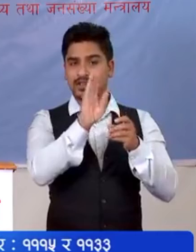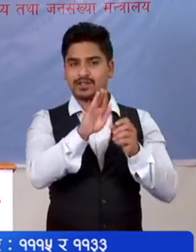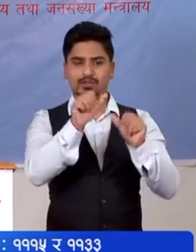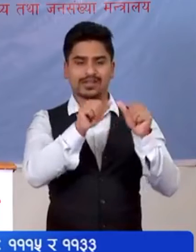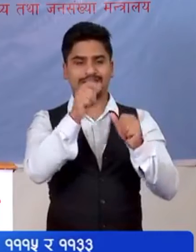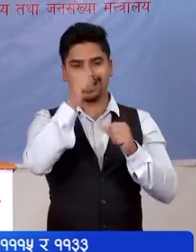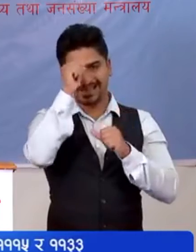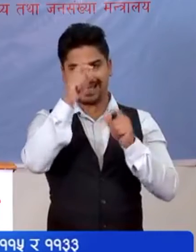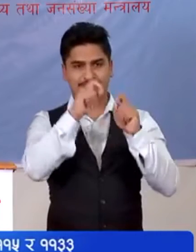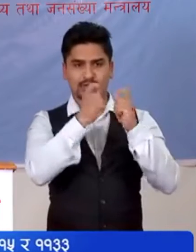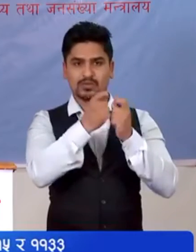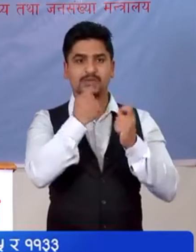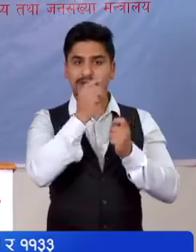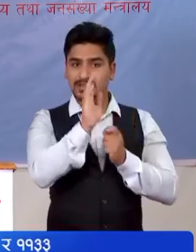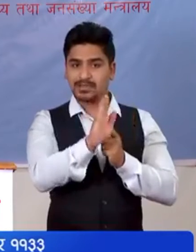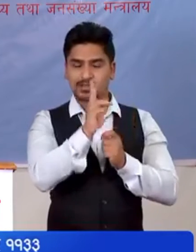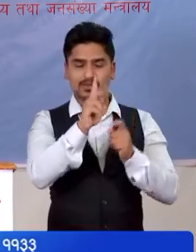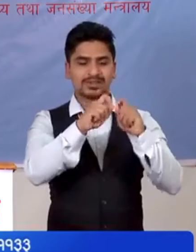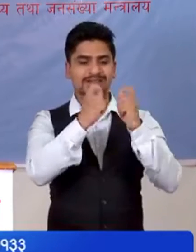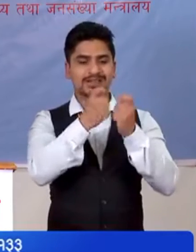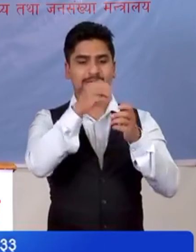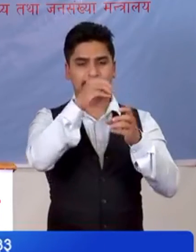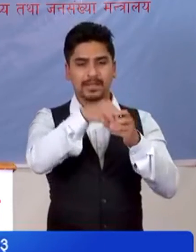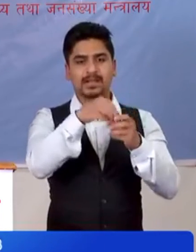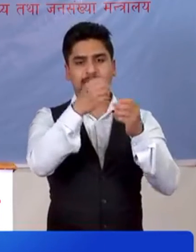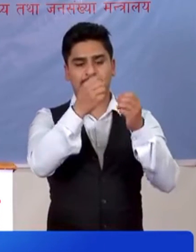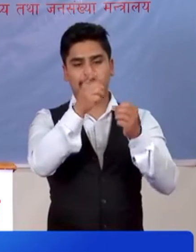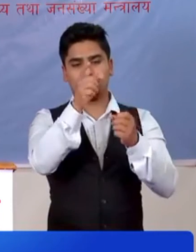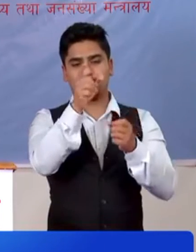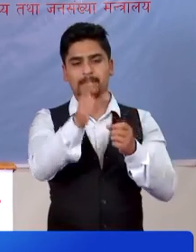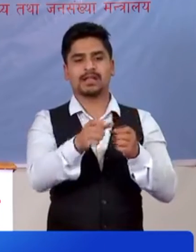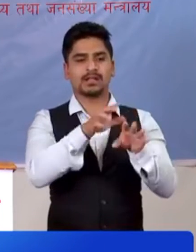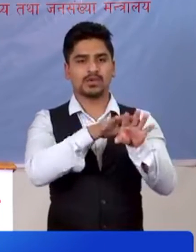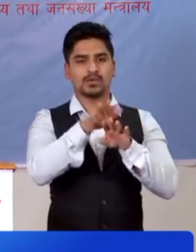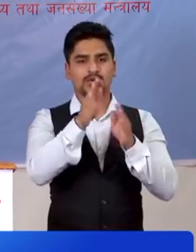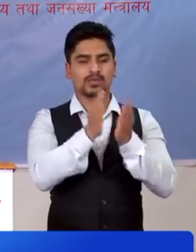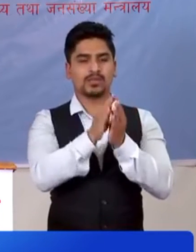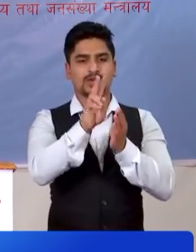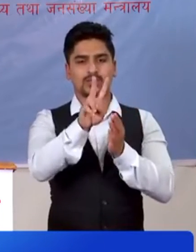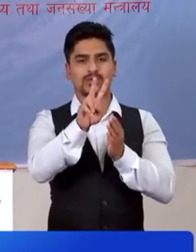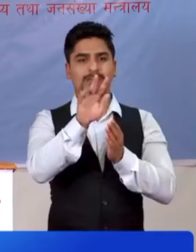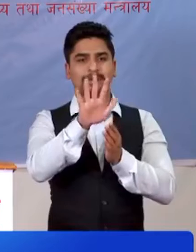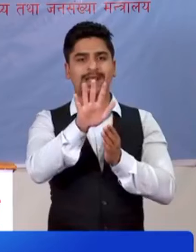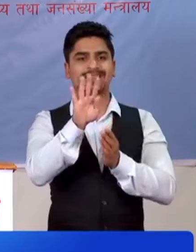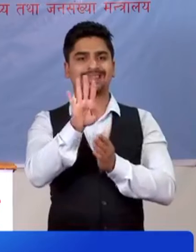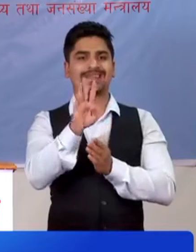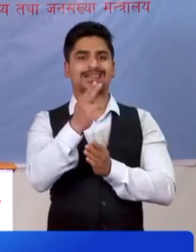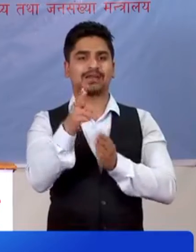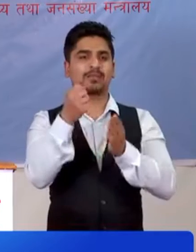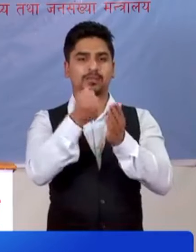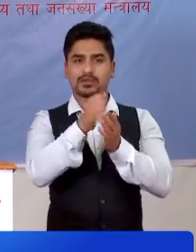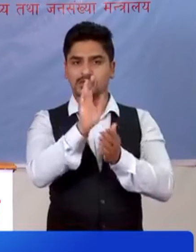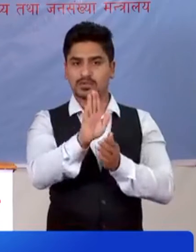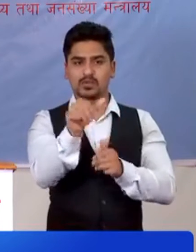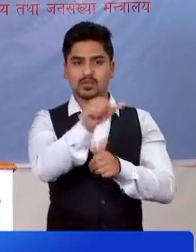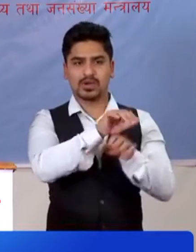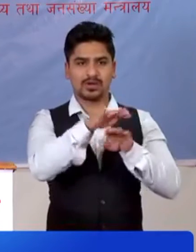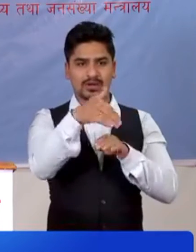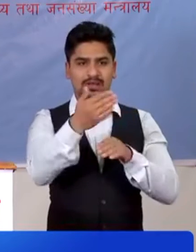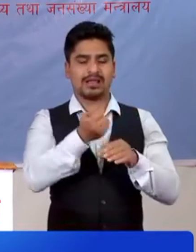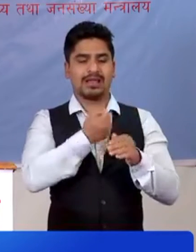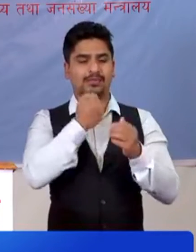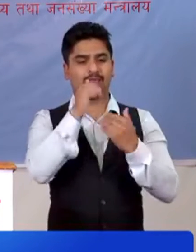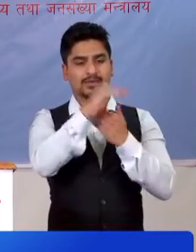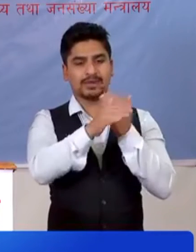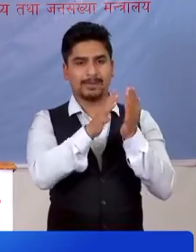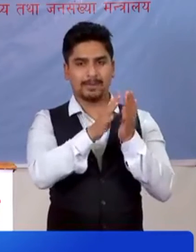रेड जोन भन्छौँ। यसरी सो जोनमा रहने व्यक्तिहरूको संख्या 254 पुगेको छ। उहाँहरूलाई हाम्रो आफ्नो सिस्टम